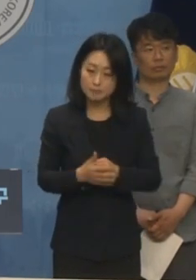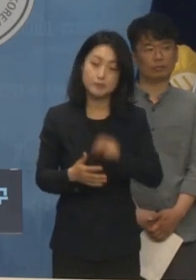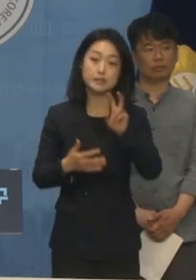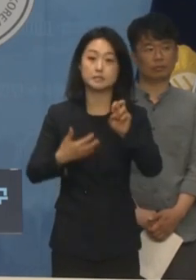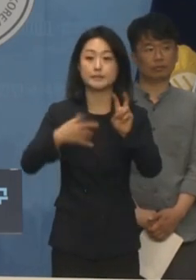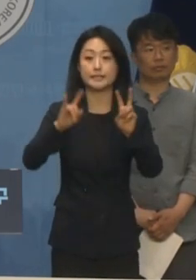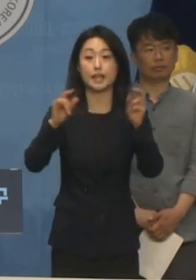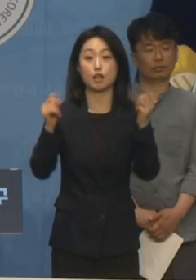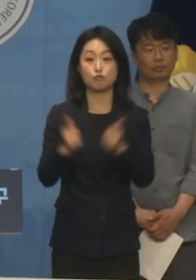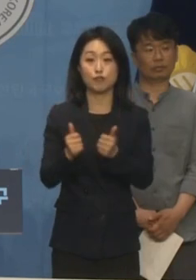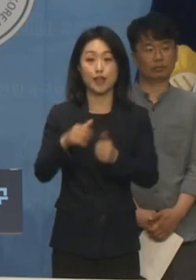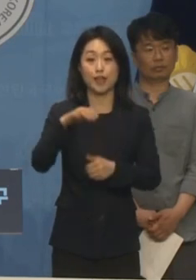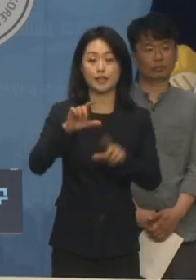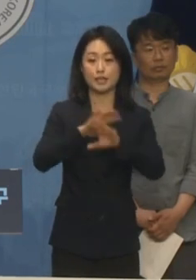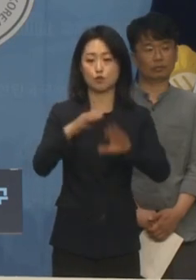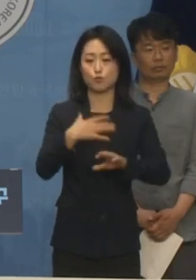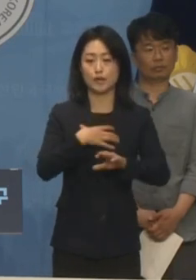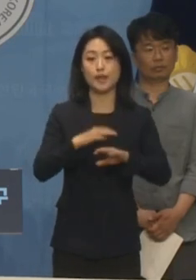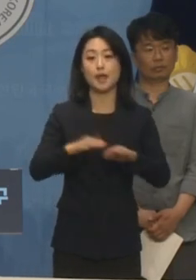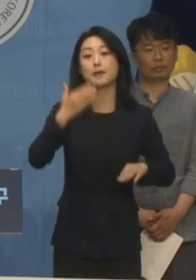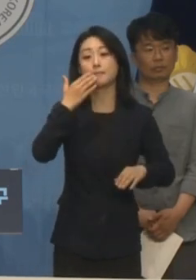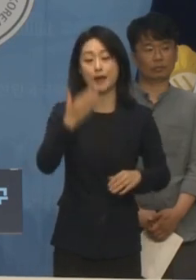기후위기 대응에 책임을 다할 수 있습니다.